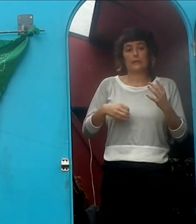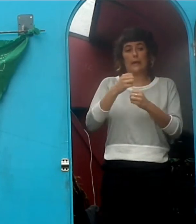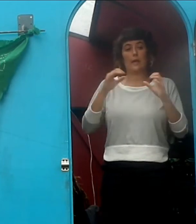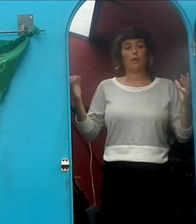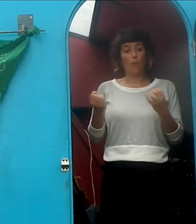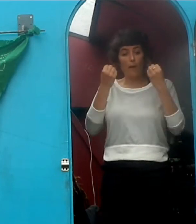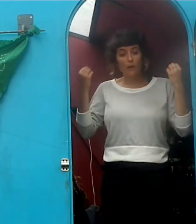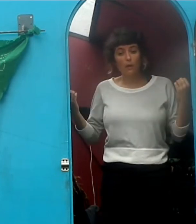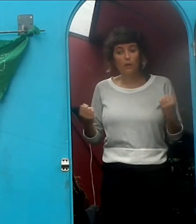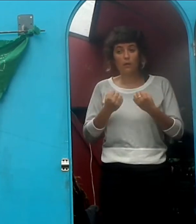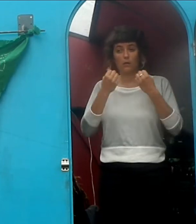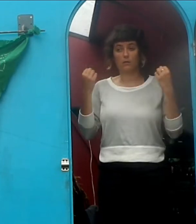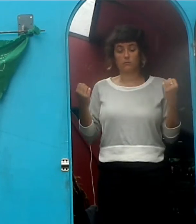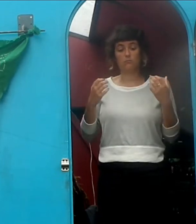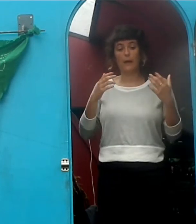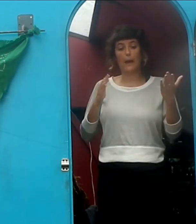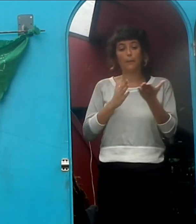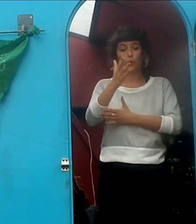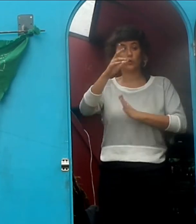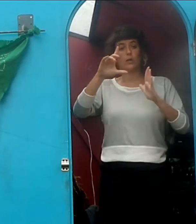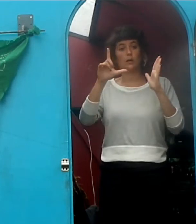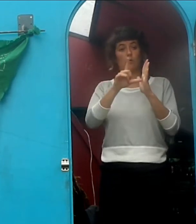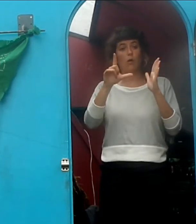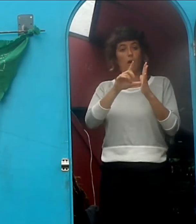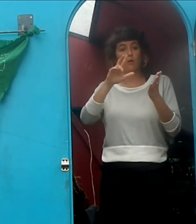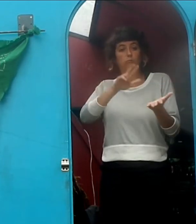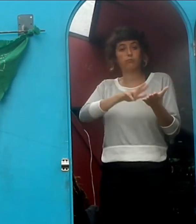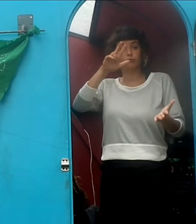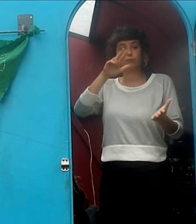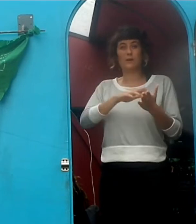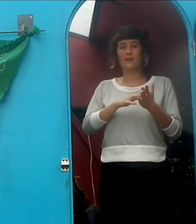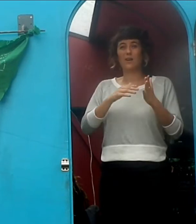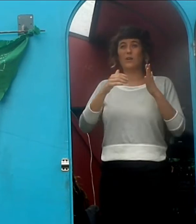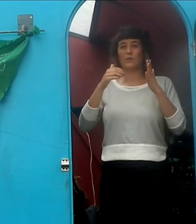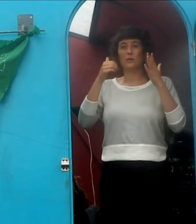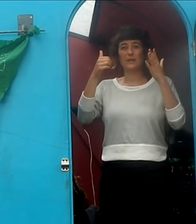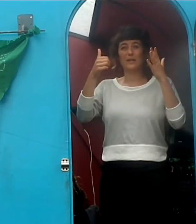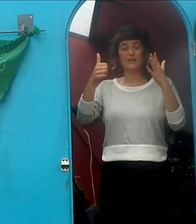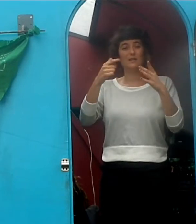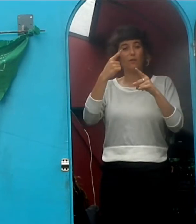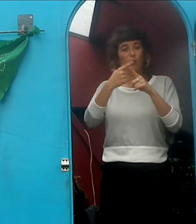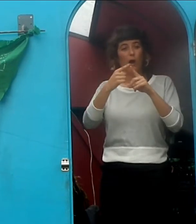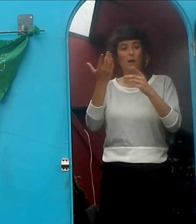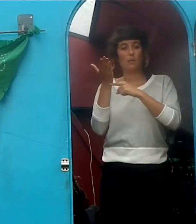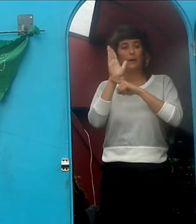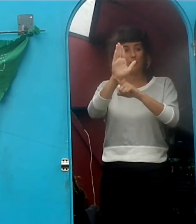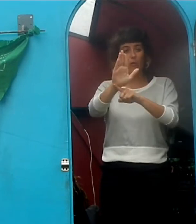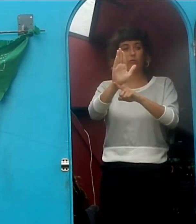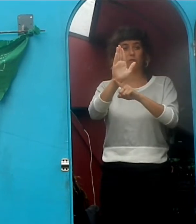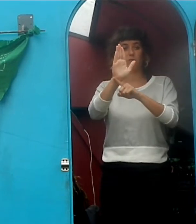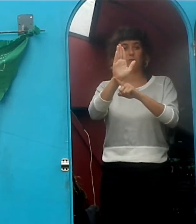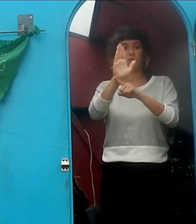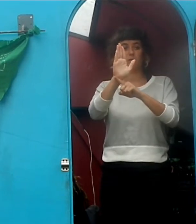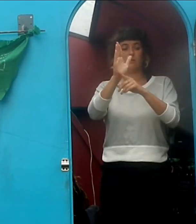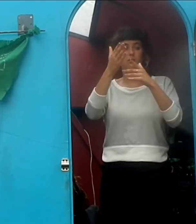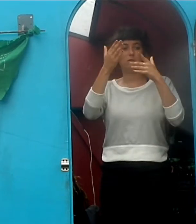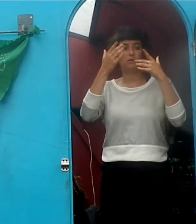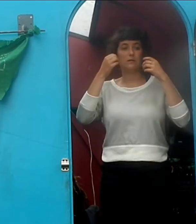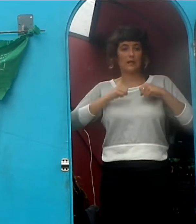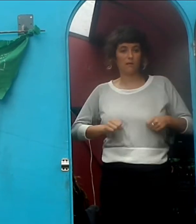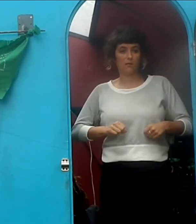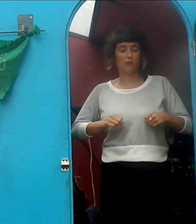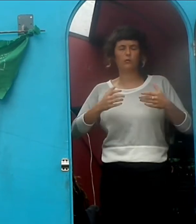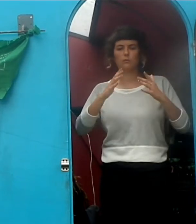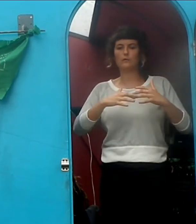Donc depuis cette date de cette création de cette campagne nationale, le projet de légalisation de l'avortement a été présenté 6 fois au